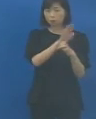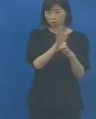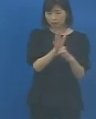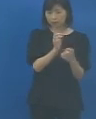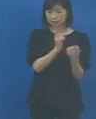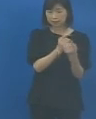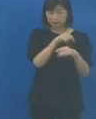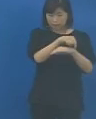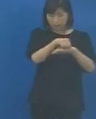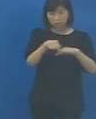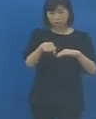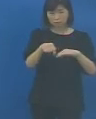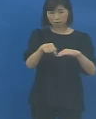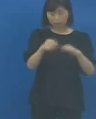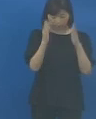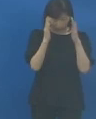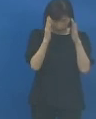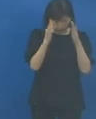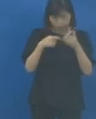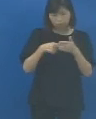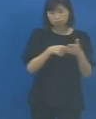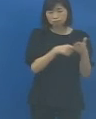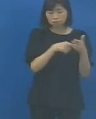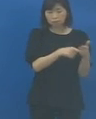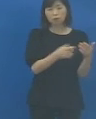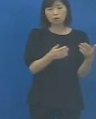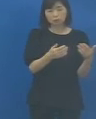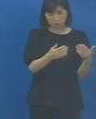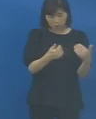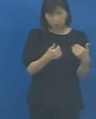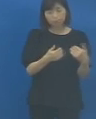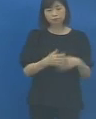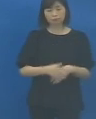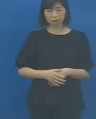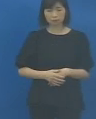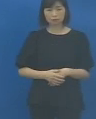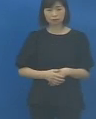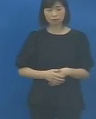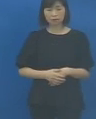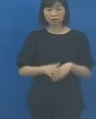ロナ対策というものを全力投球するということはやはり